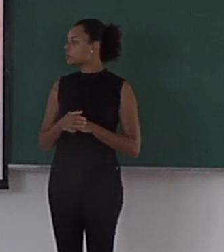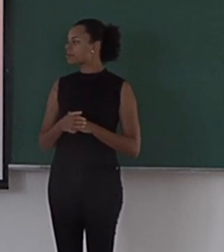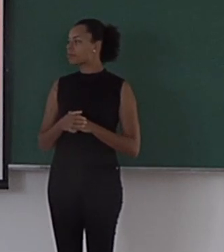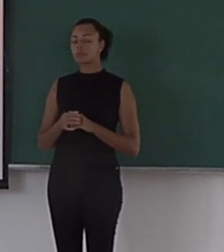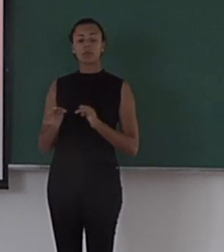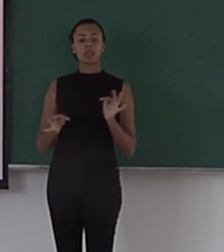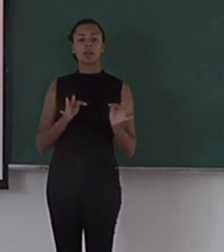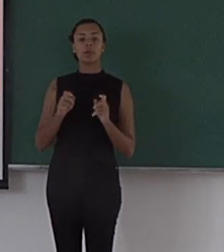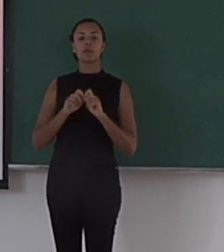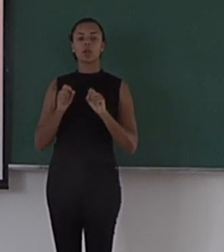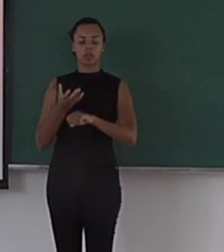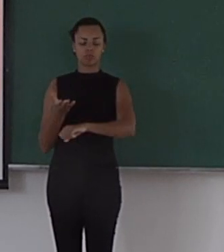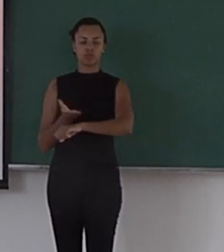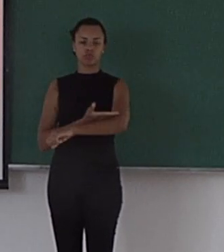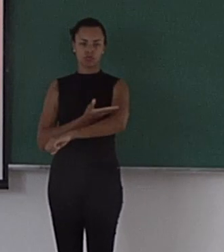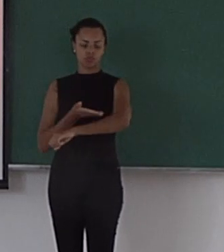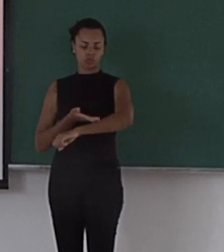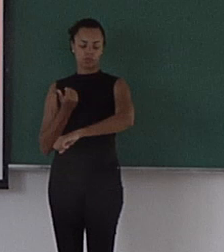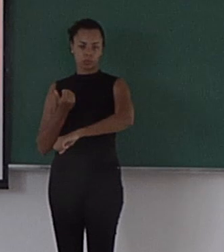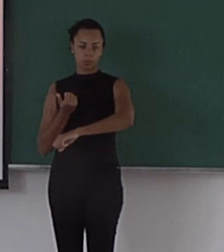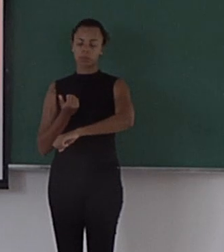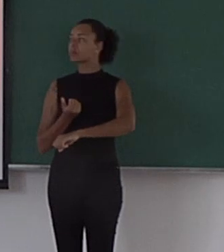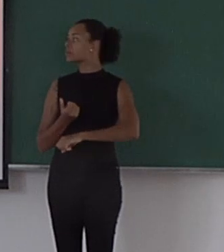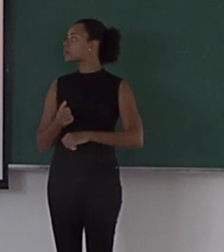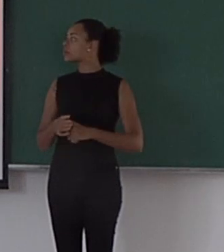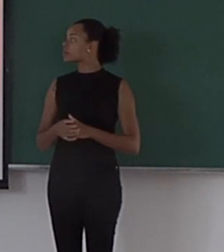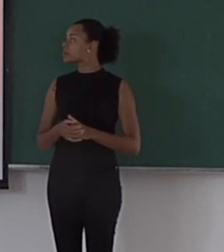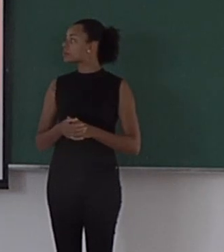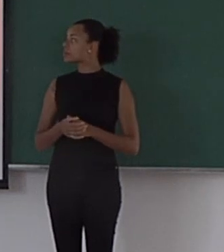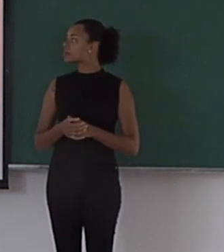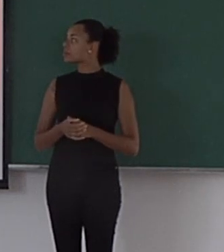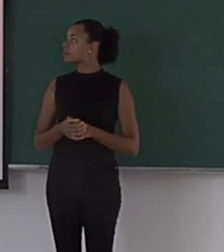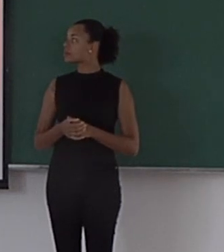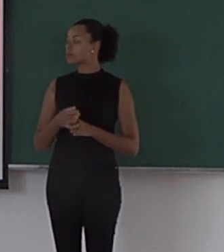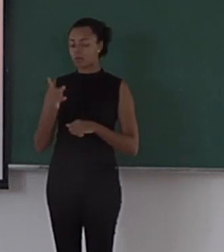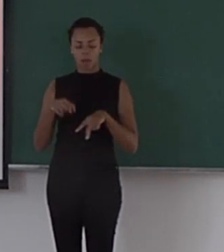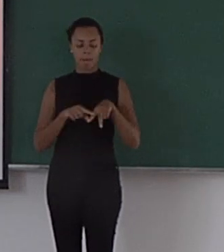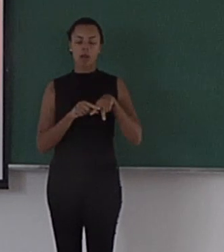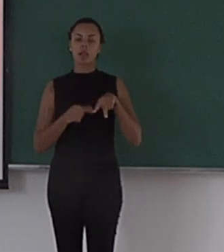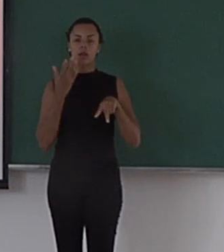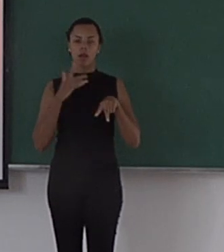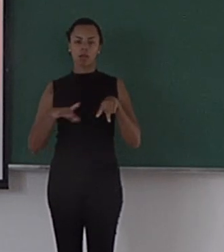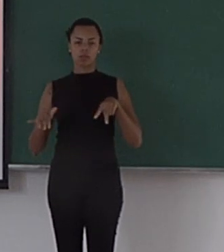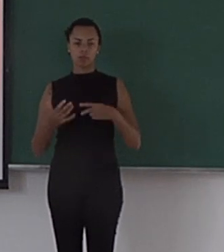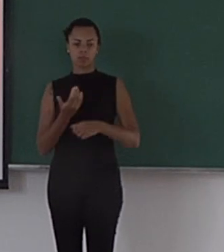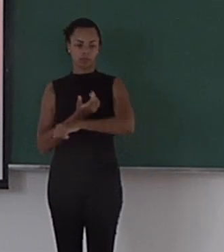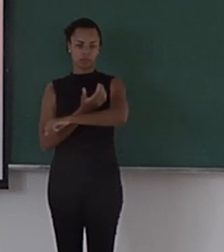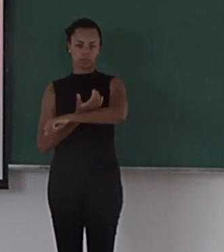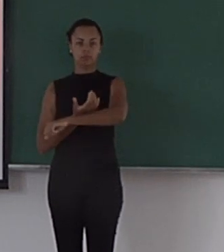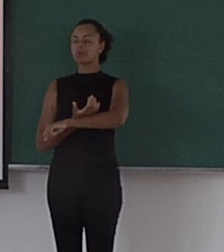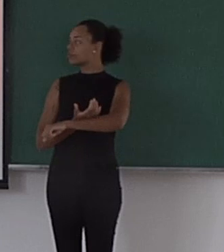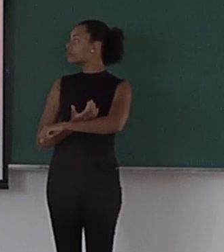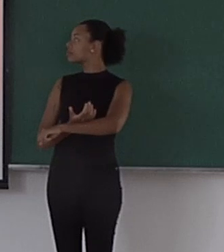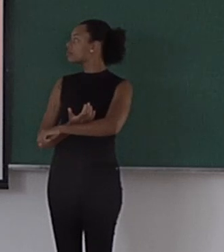o quê? Tirando esse furúnculo. Como é que a gente tira isso? Então, isso daqui é a perna de uma criança queimada, ó, tá? Ela chega